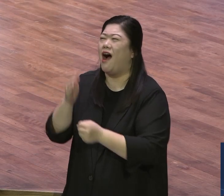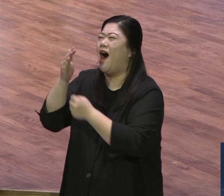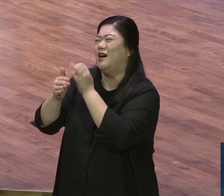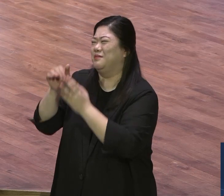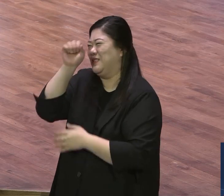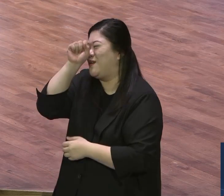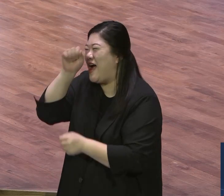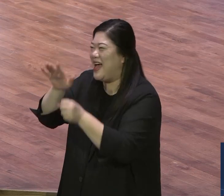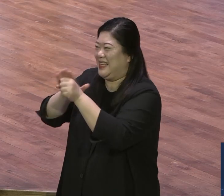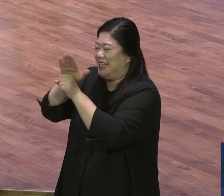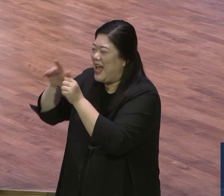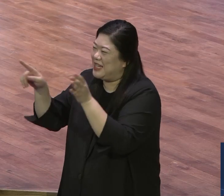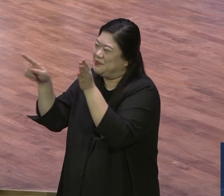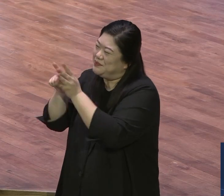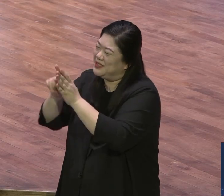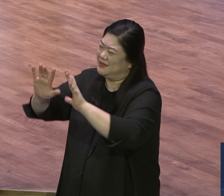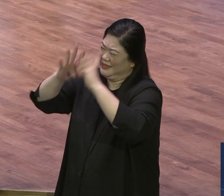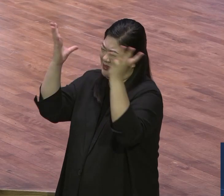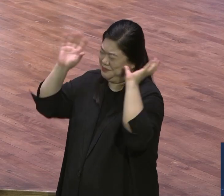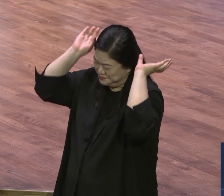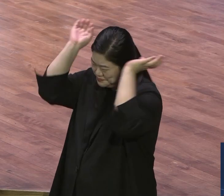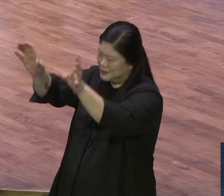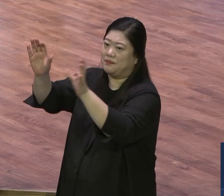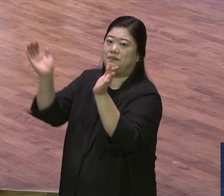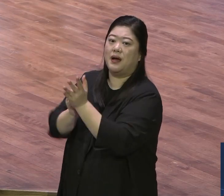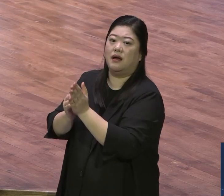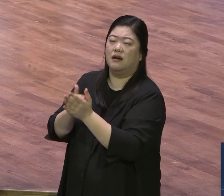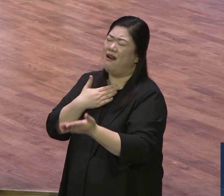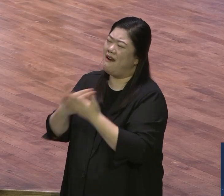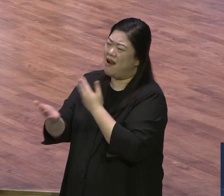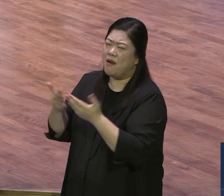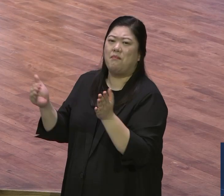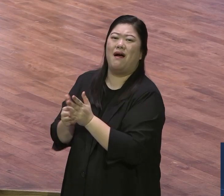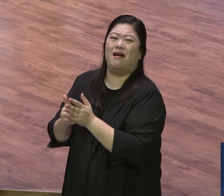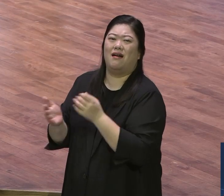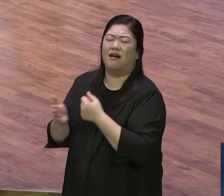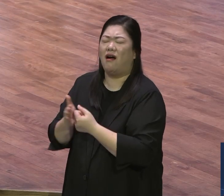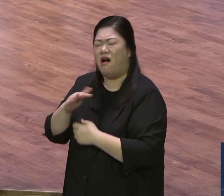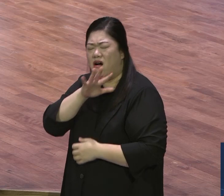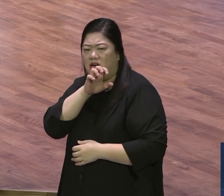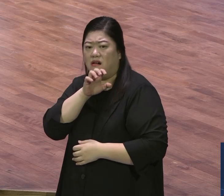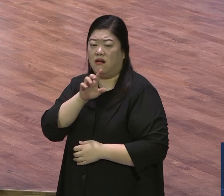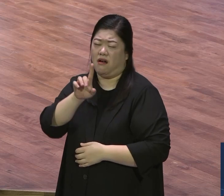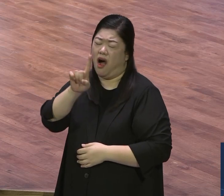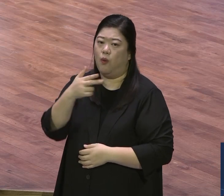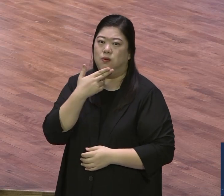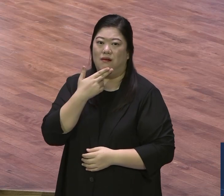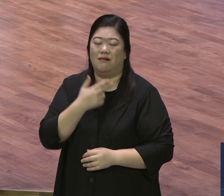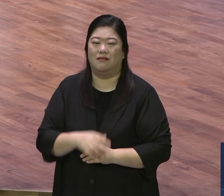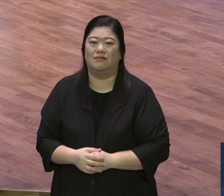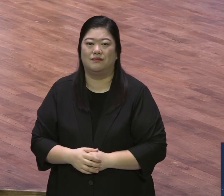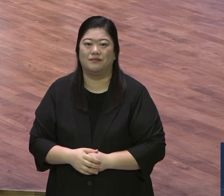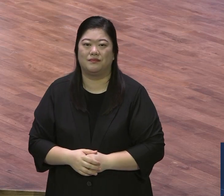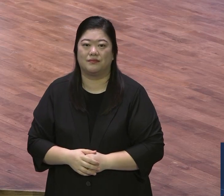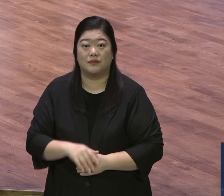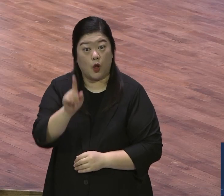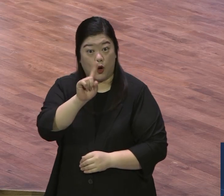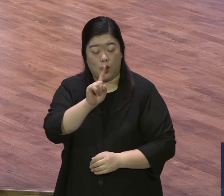때문에 그걸 체험했기 때문에 아멘 저는 목사님 이런 글을